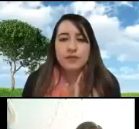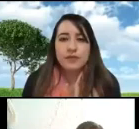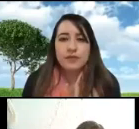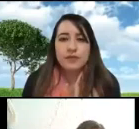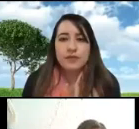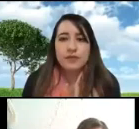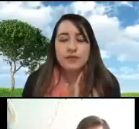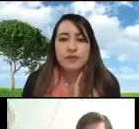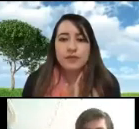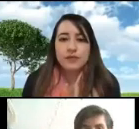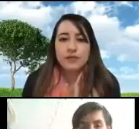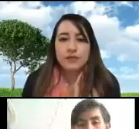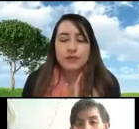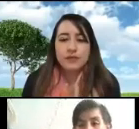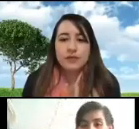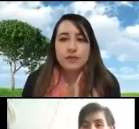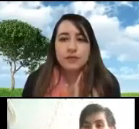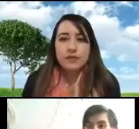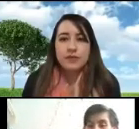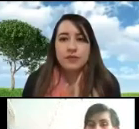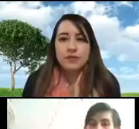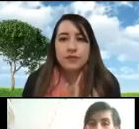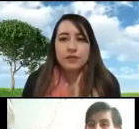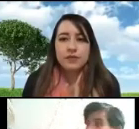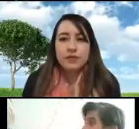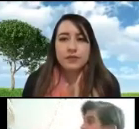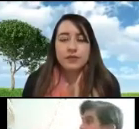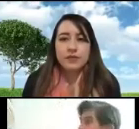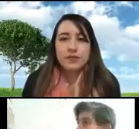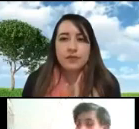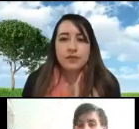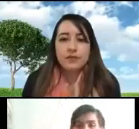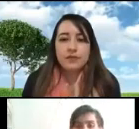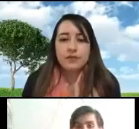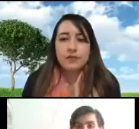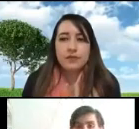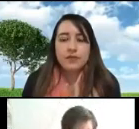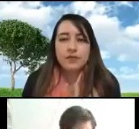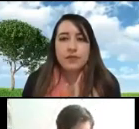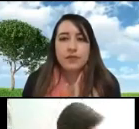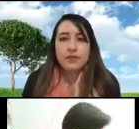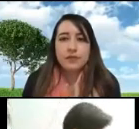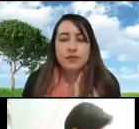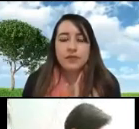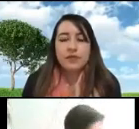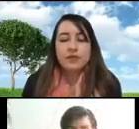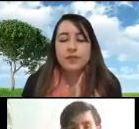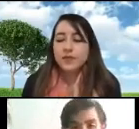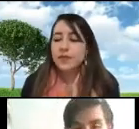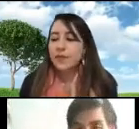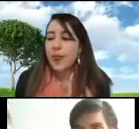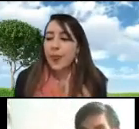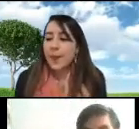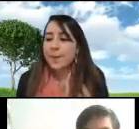nivel. Pero ya saben, antes de arrancar, vamos a tener una cápsula informativa. Esta cápsula informativa es de mucho valor y nos ayudará